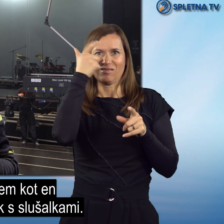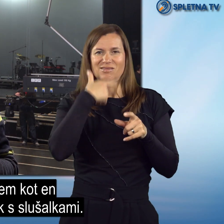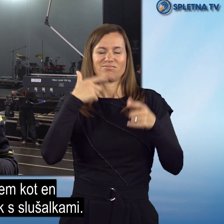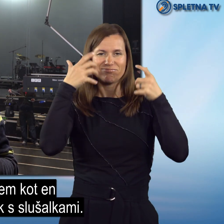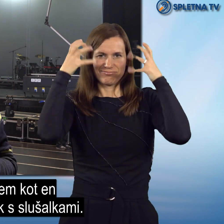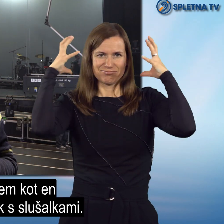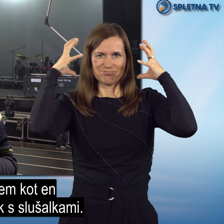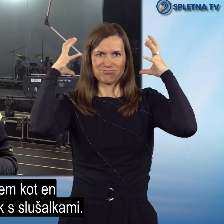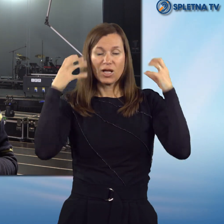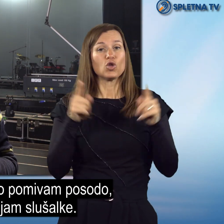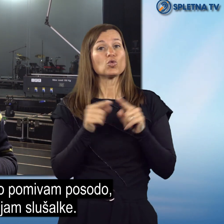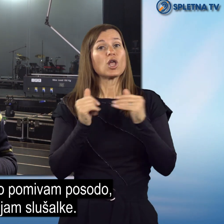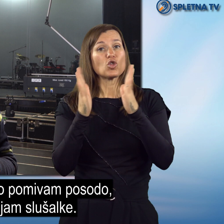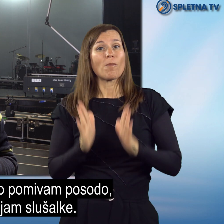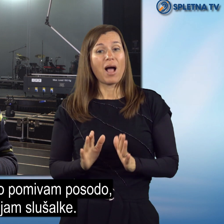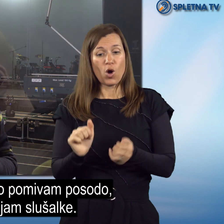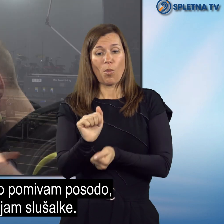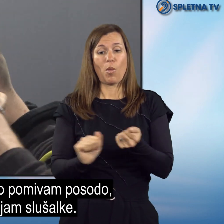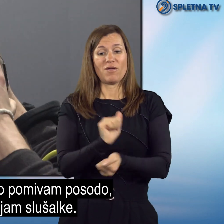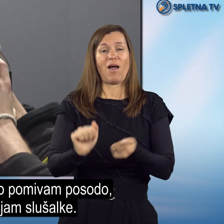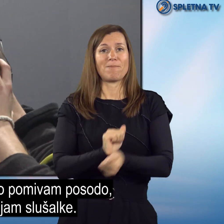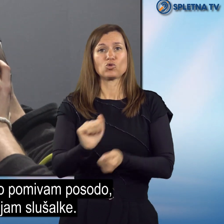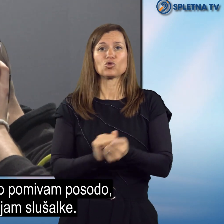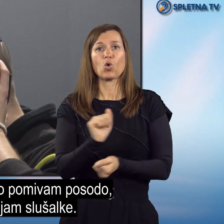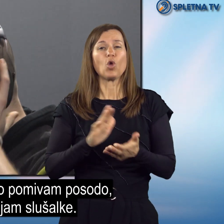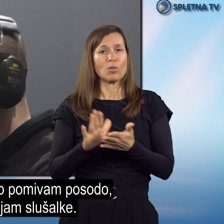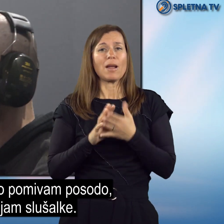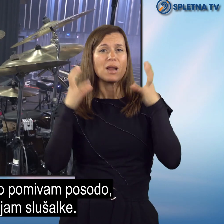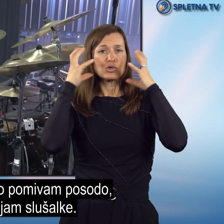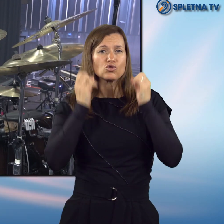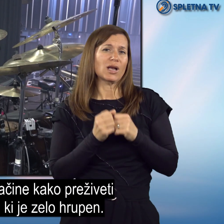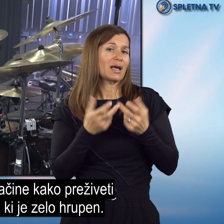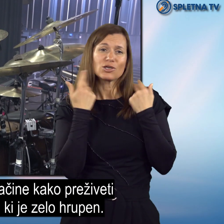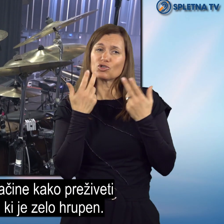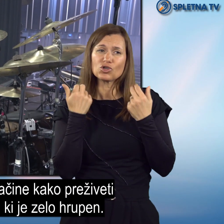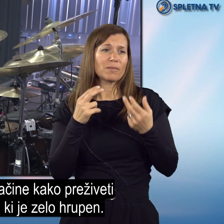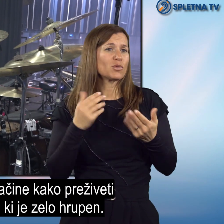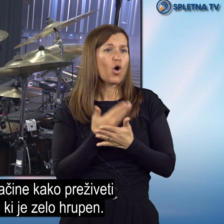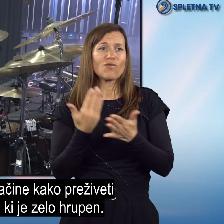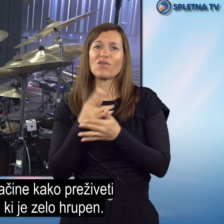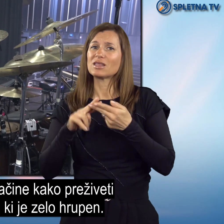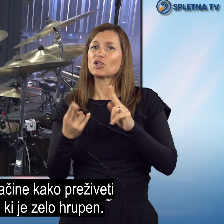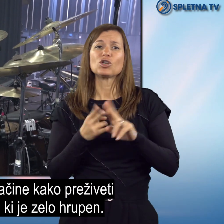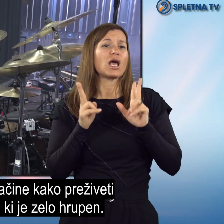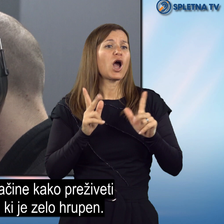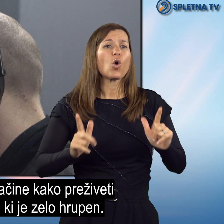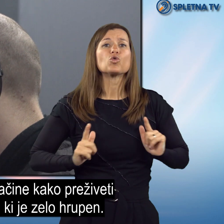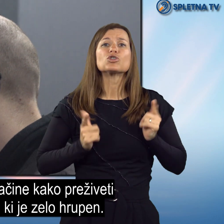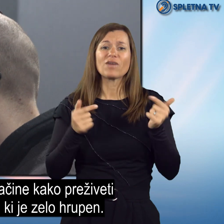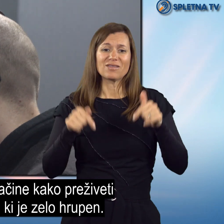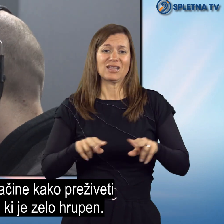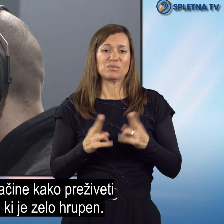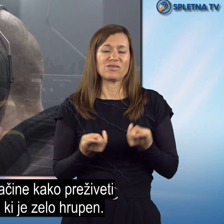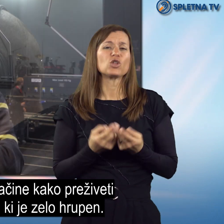tistih slušalkah. Tudi doma, ko pomivam posodo, uporabljam slušalke. Ja, iščem nove načine, kako nekako preživeti v